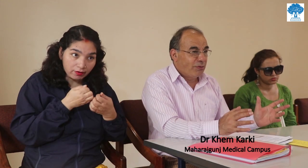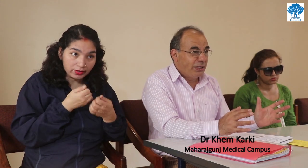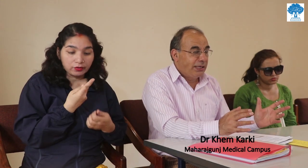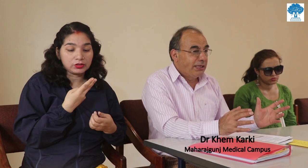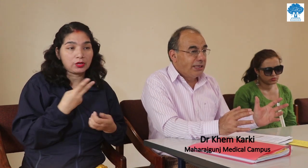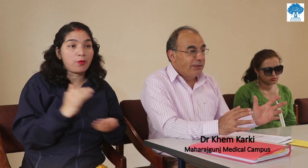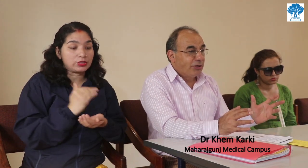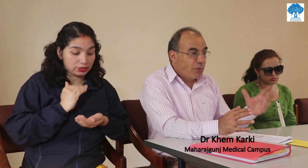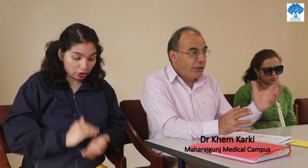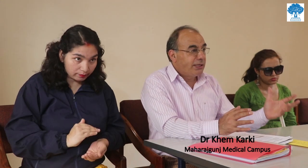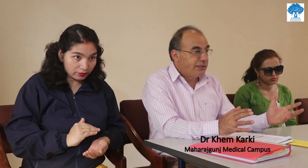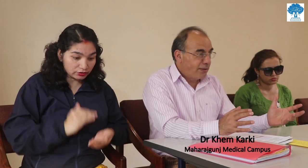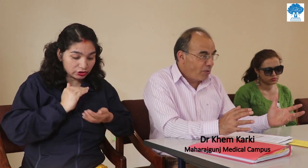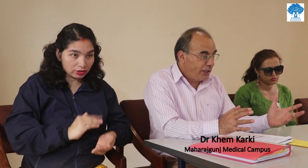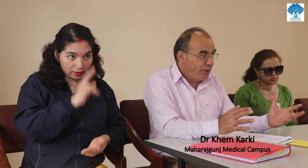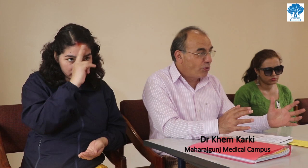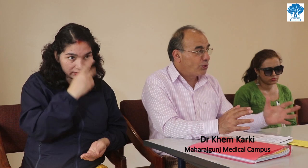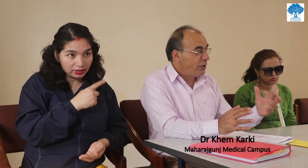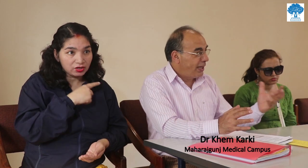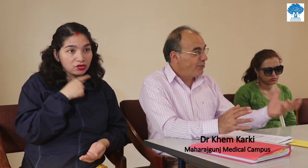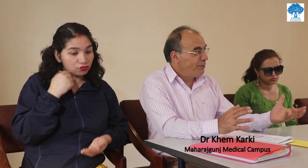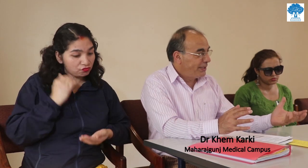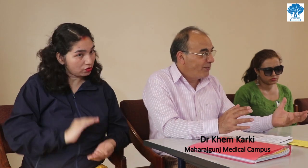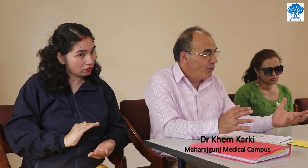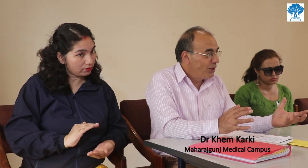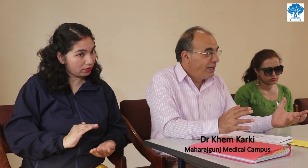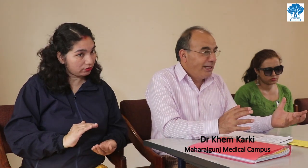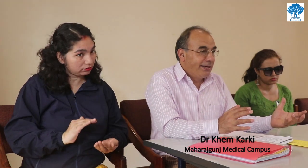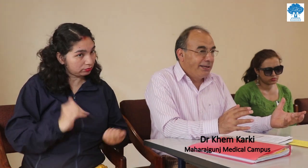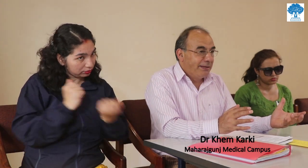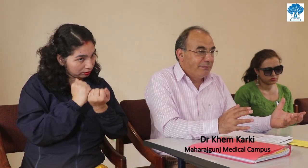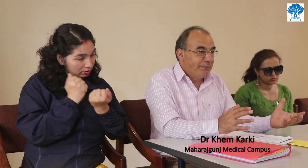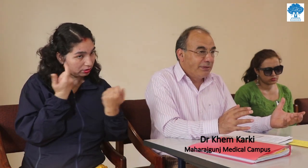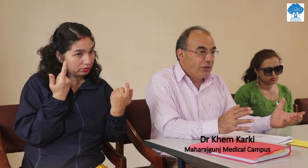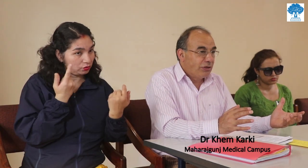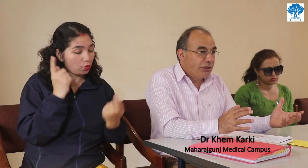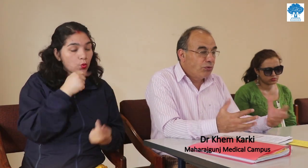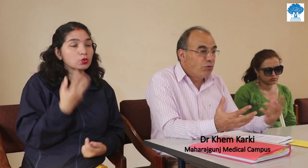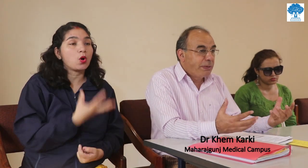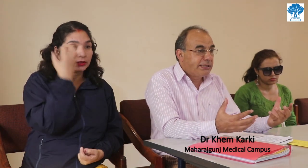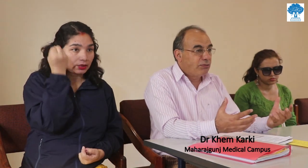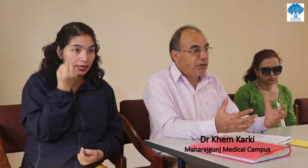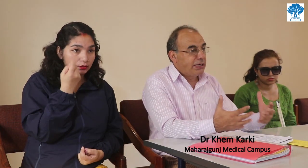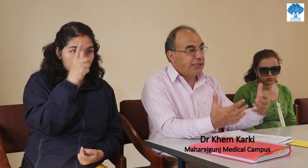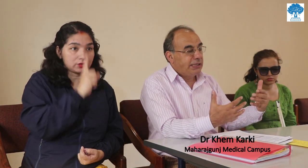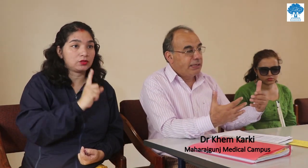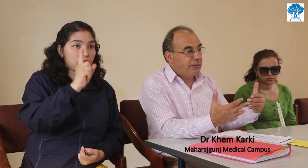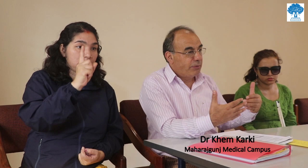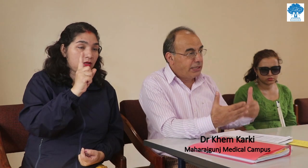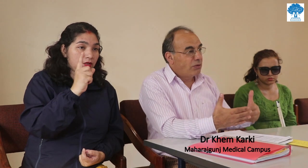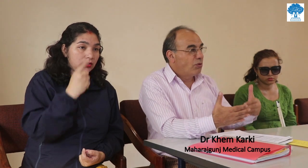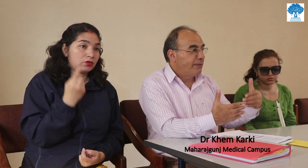बच्चा जन्माउने, जन्माउने कि नजन्माउने, यो कसको अधिकारको विषय हो, र सिङ्गो रूपमा चाहिँ कुनै एउटा